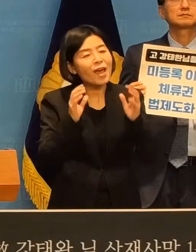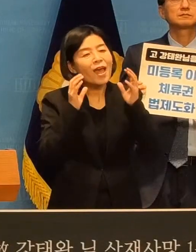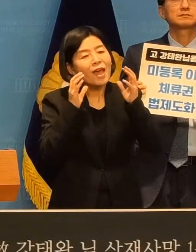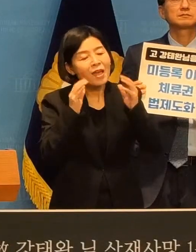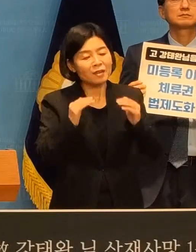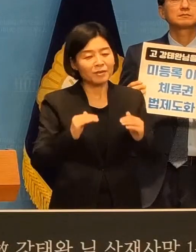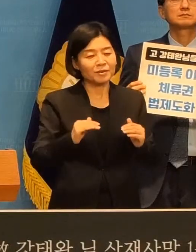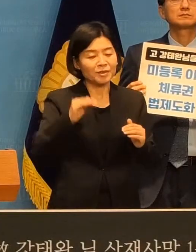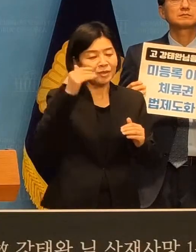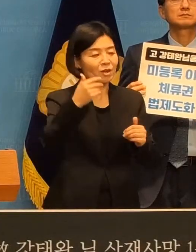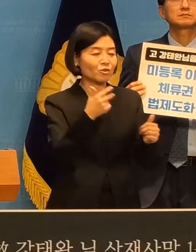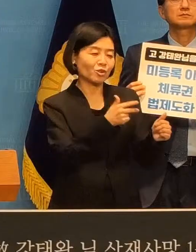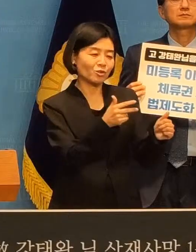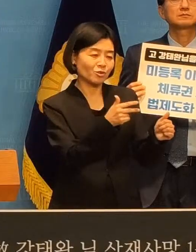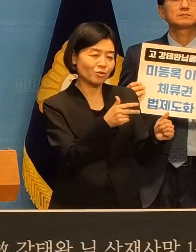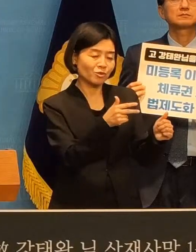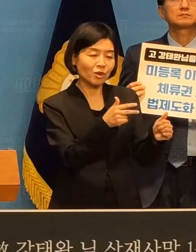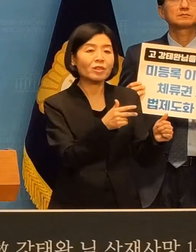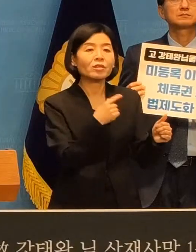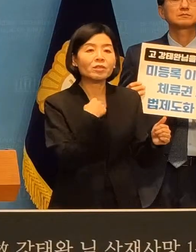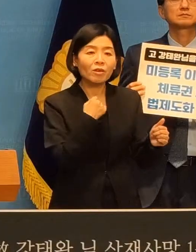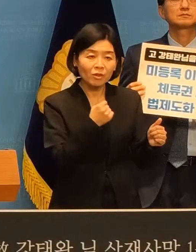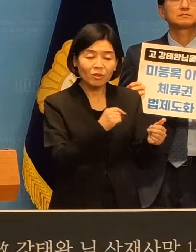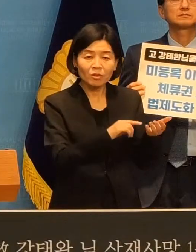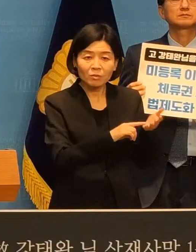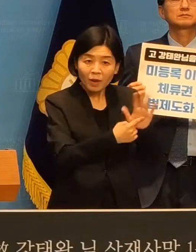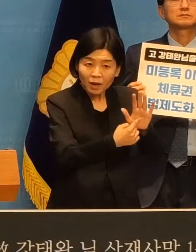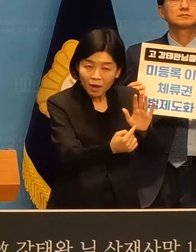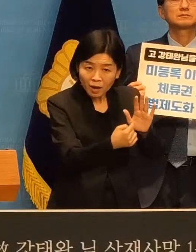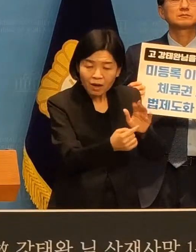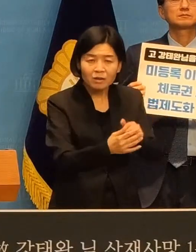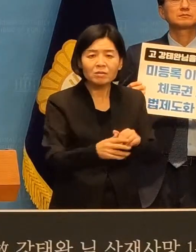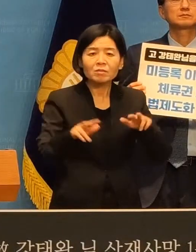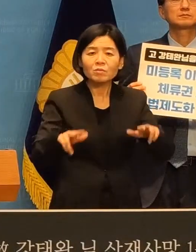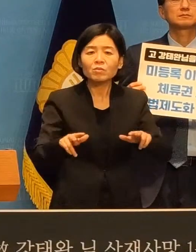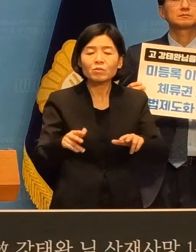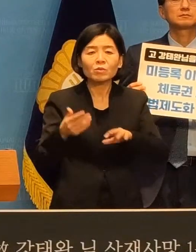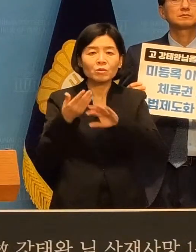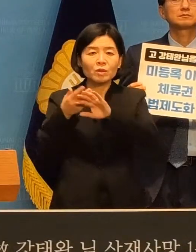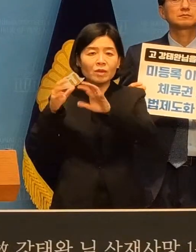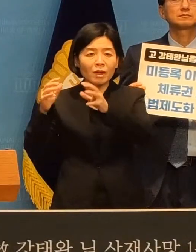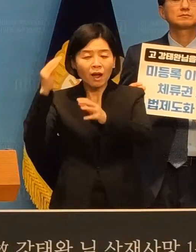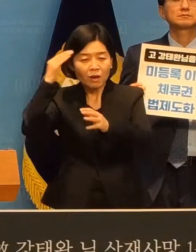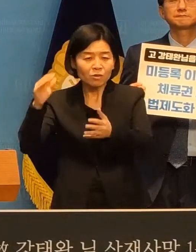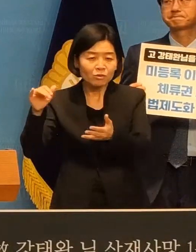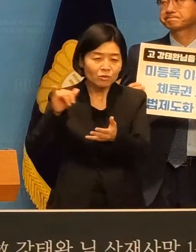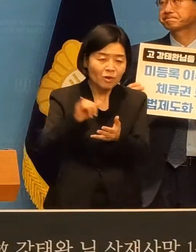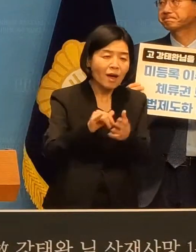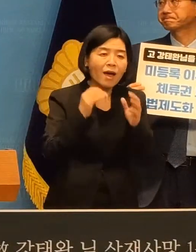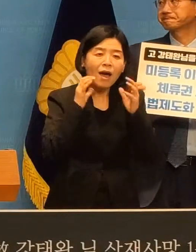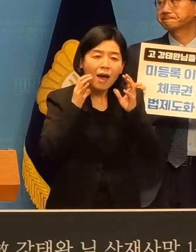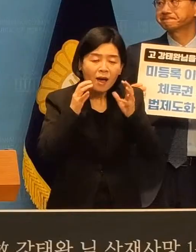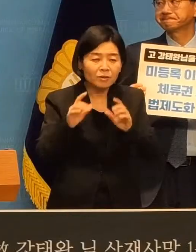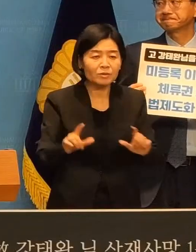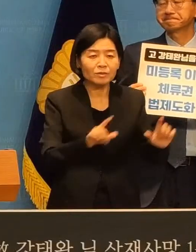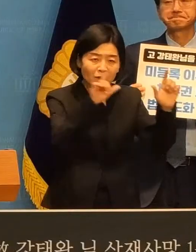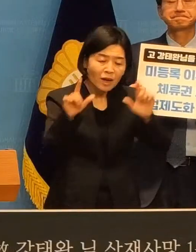호소했다. 그러나 지금 이 순간에도 수많은 이주아동이 불안정한 신분으로 한국 사회를 살아가고